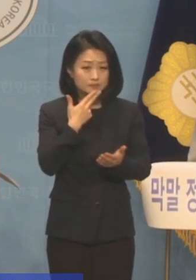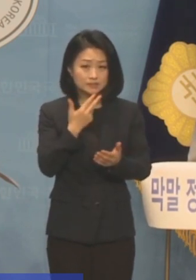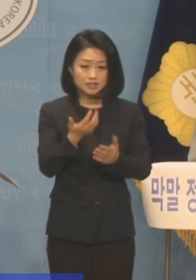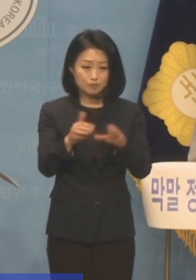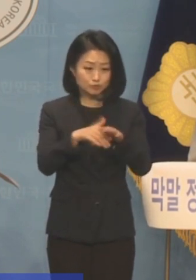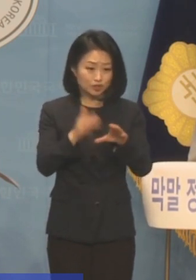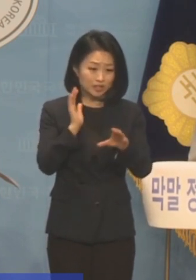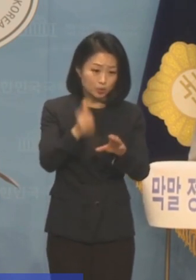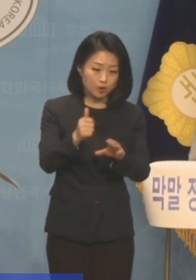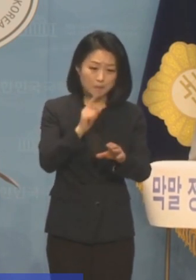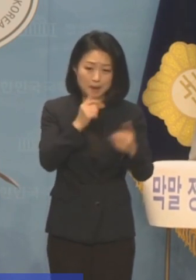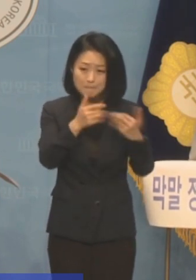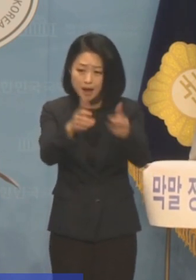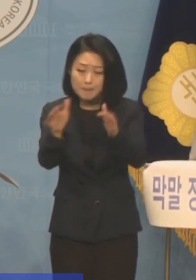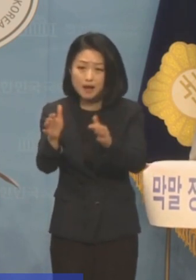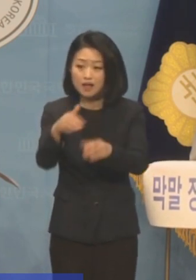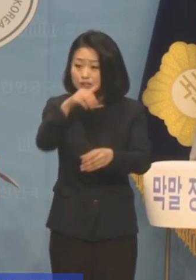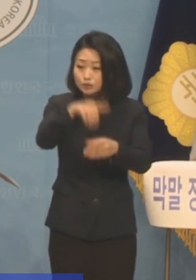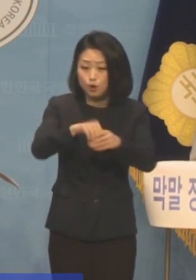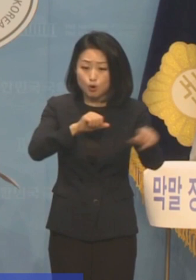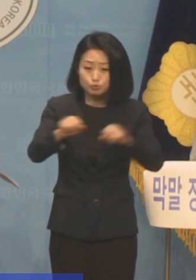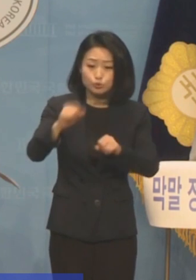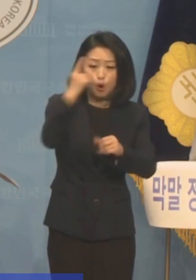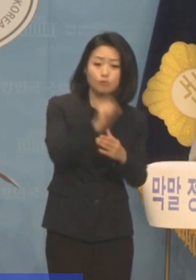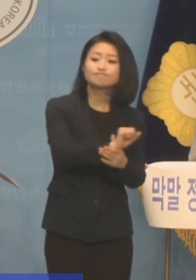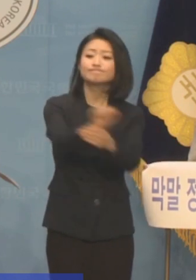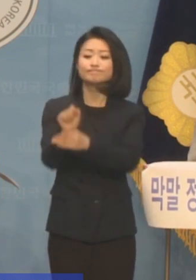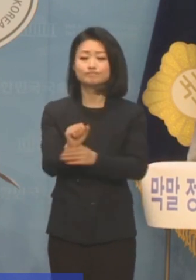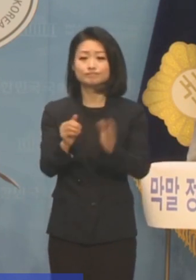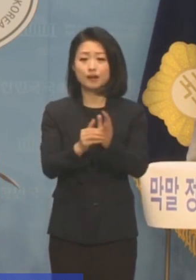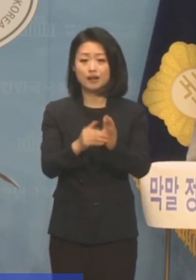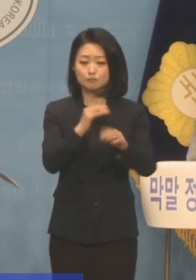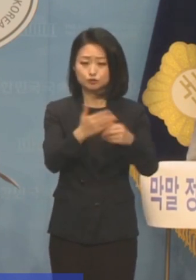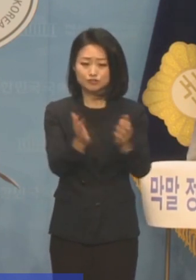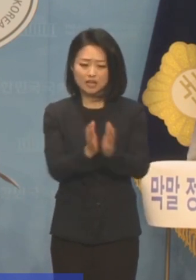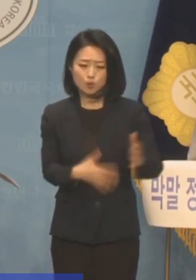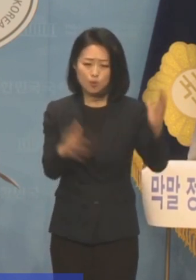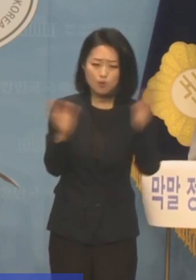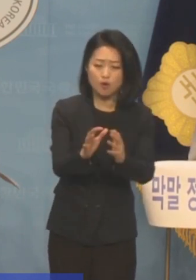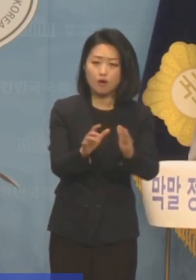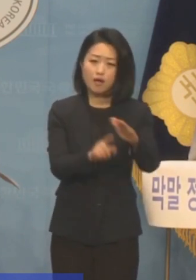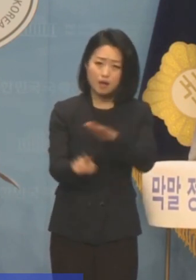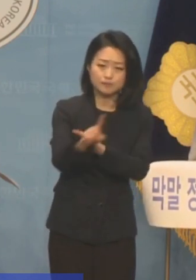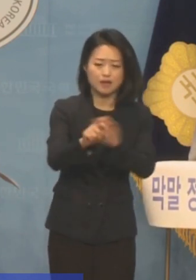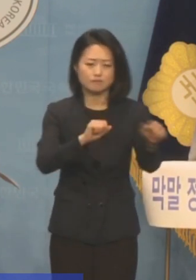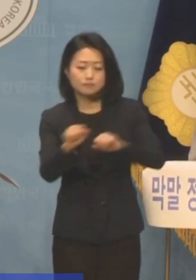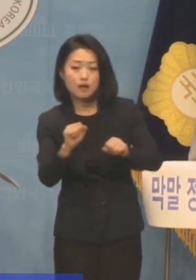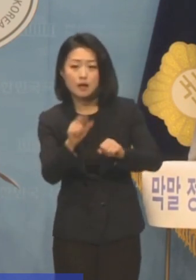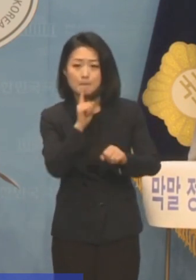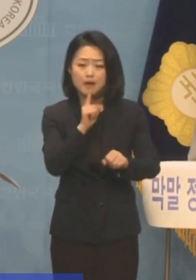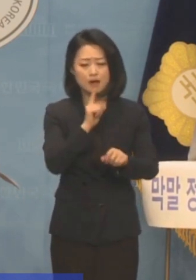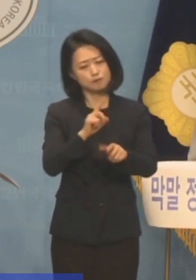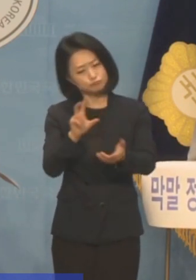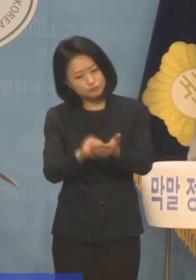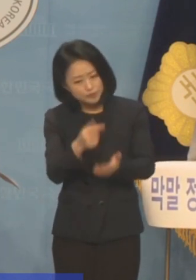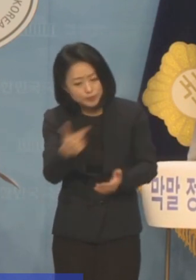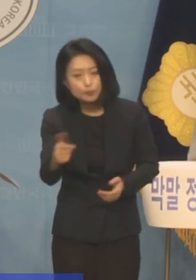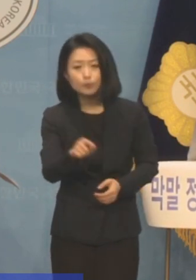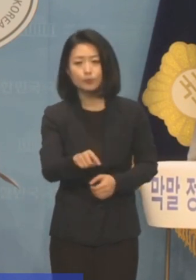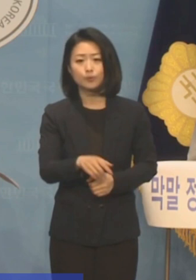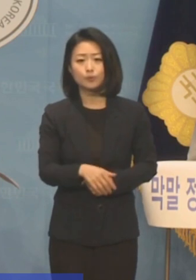대통령이 선거 운동 기간 전면에 등장해서 당차원의 총력전에 나와서 할 말은 아니라고 생각을